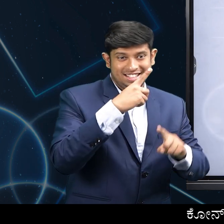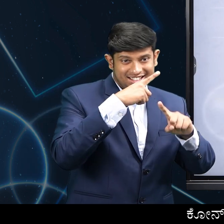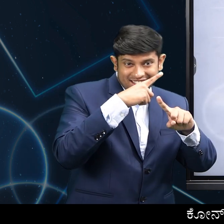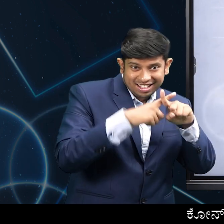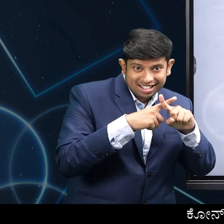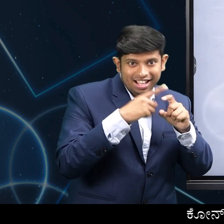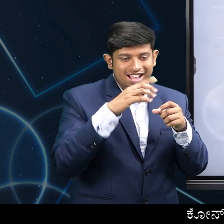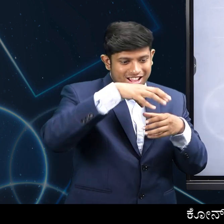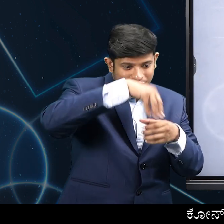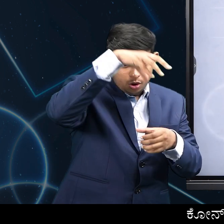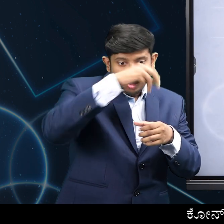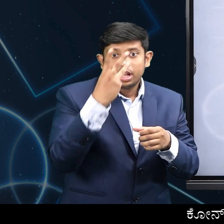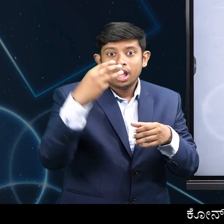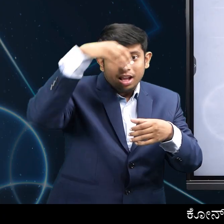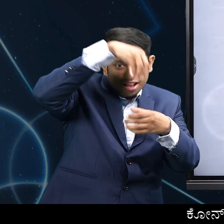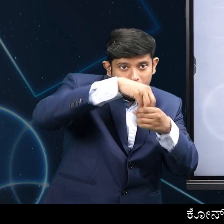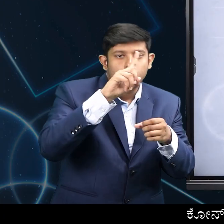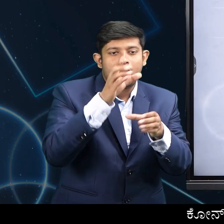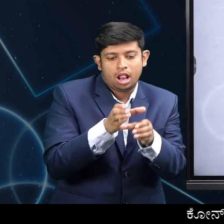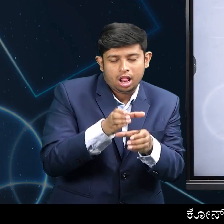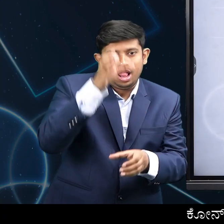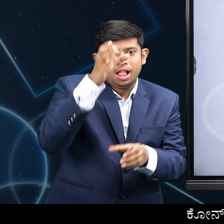ಕೋನ್ನ 3 ಪಟ್ಟು ಪರಿಮಾಣ is equal to ಸಿಲಿಂಡರ್ನ ಪರಿಮಾಣ.